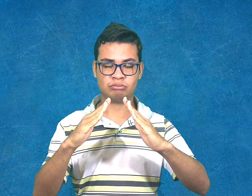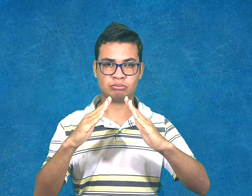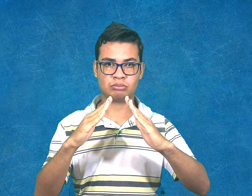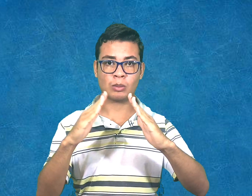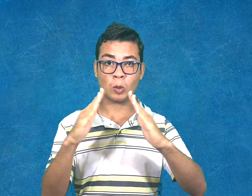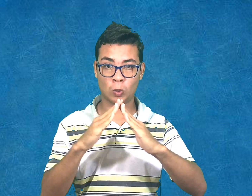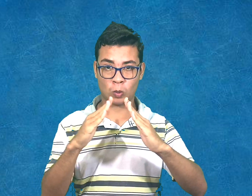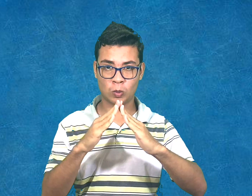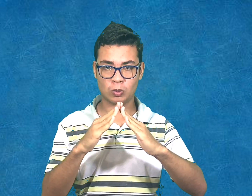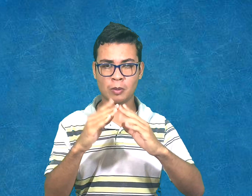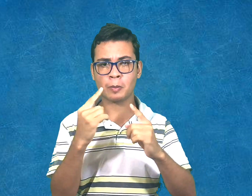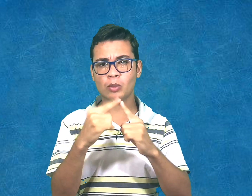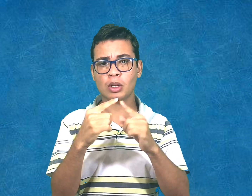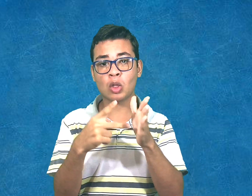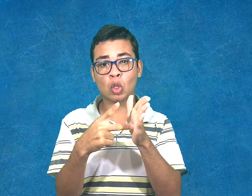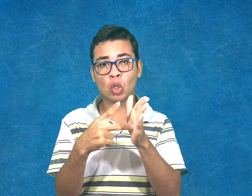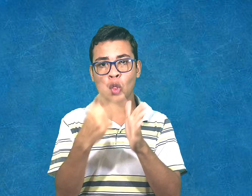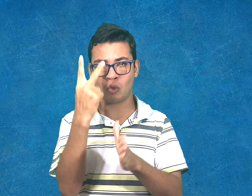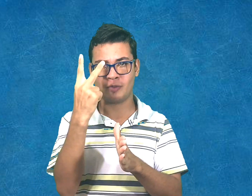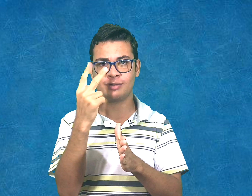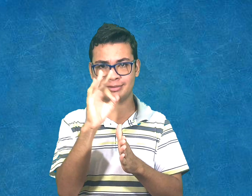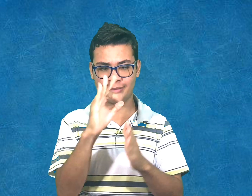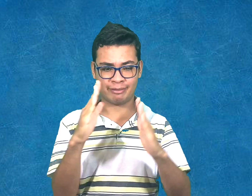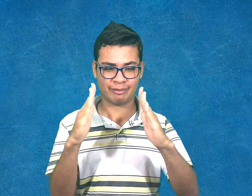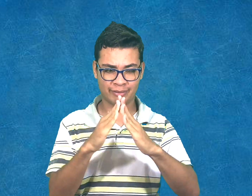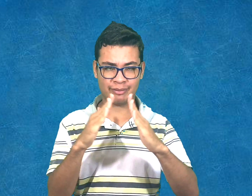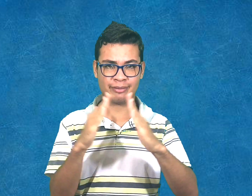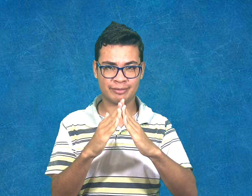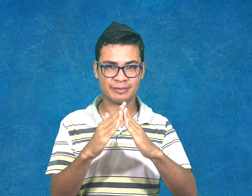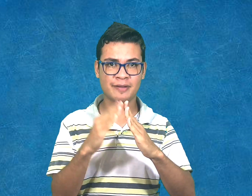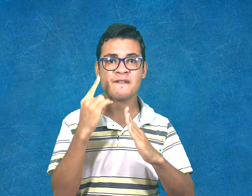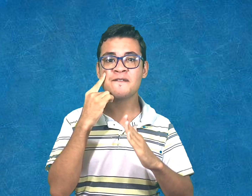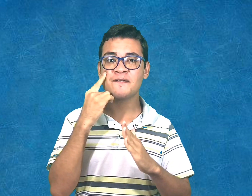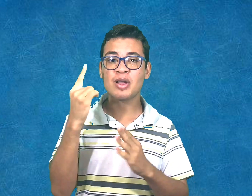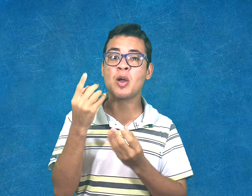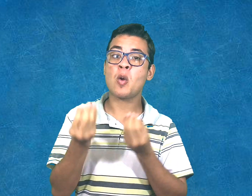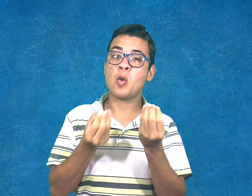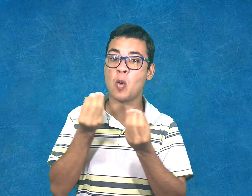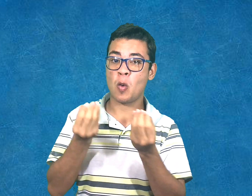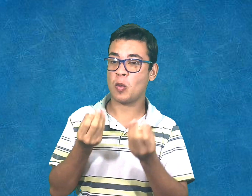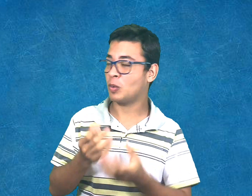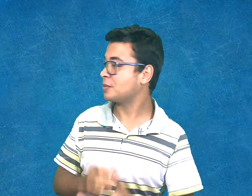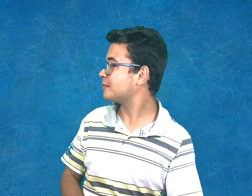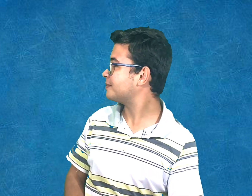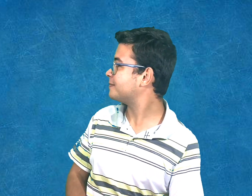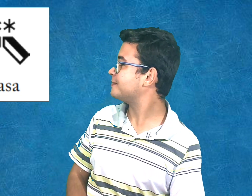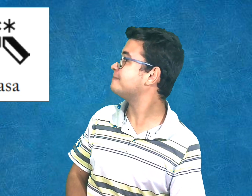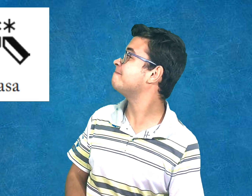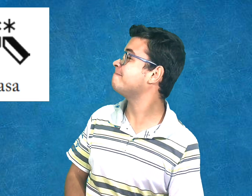Então, eu tenho 2 toques. Olha só como que é feito. Isso.